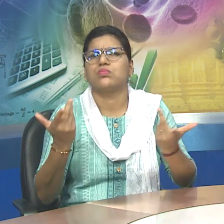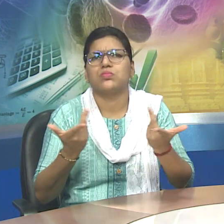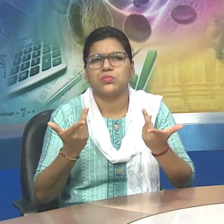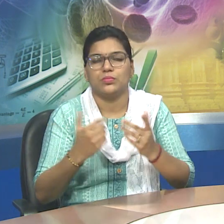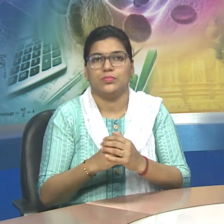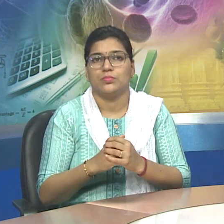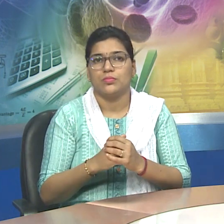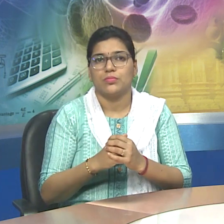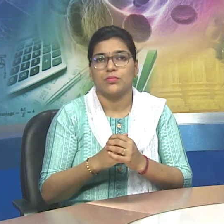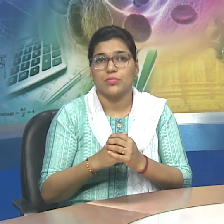इस पाठ को पढ़ने के बाद